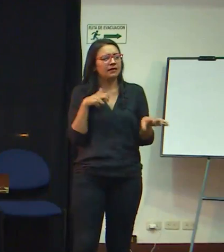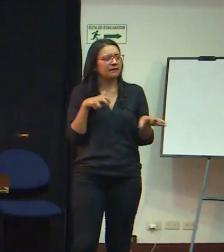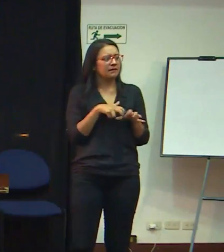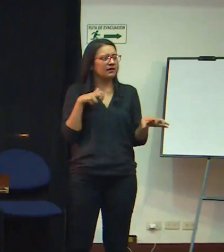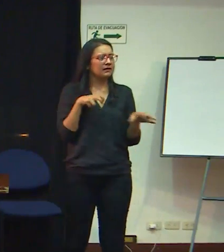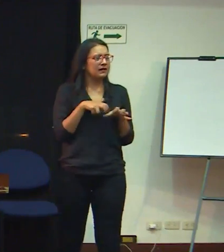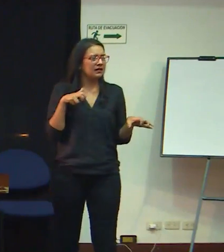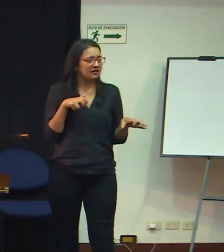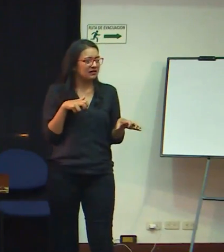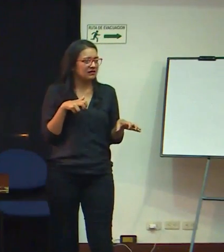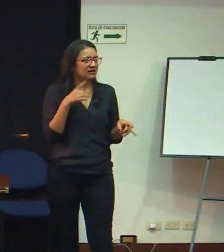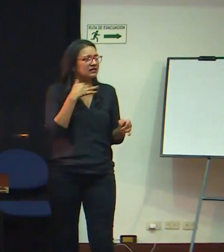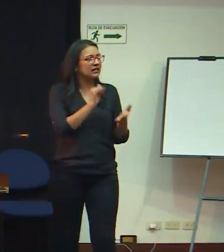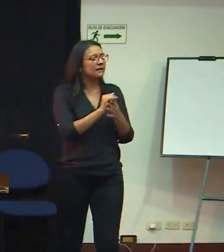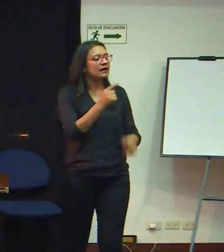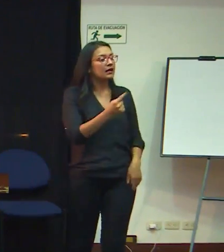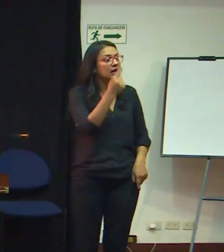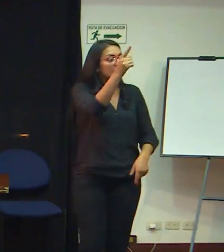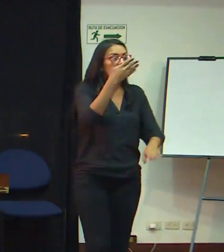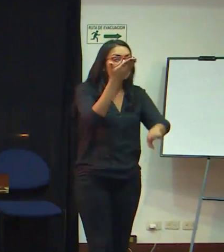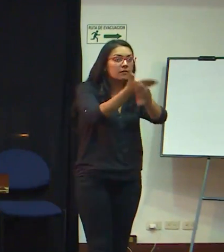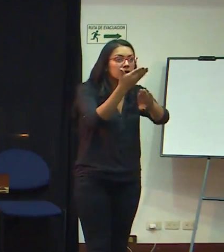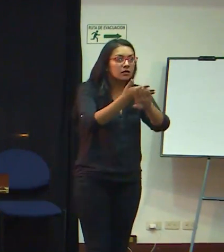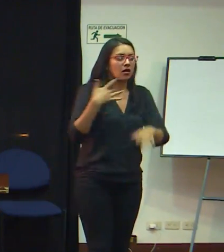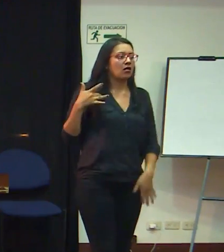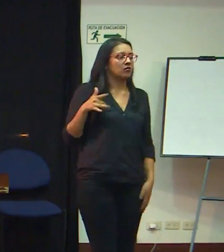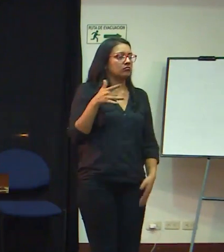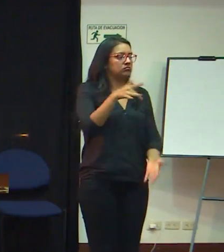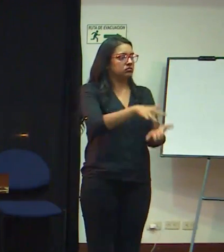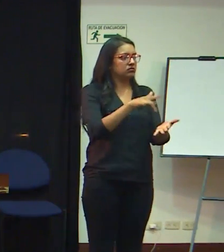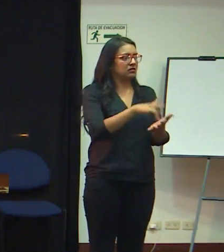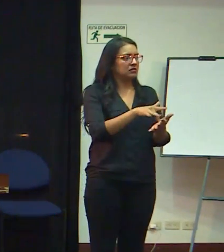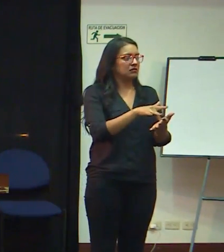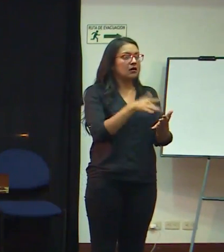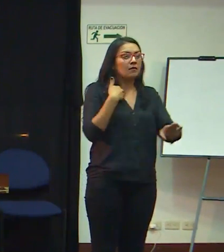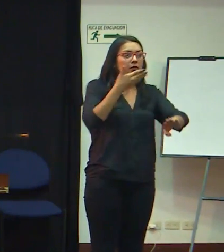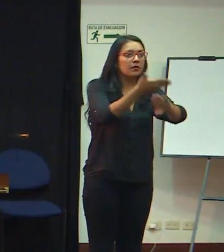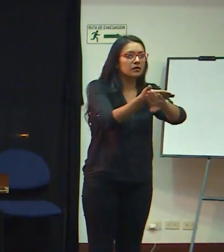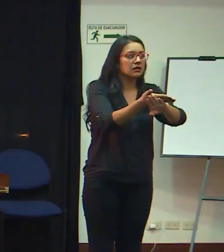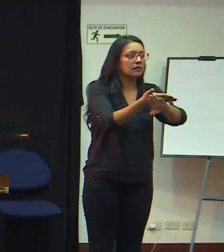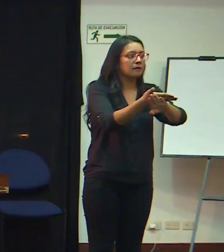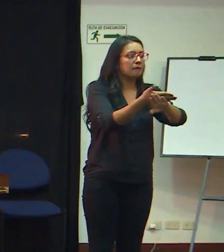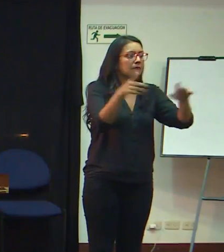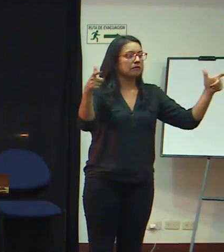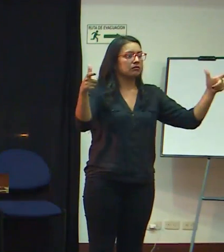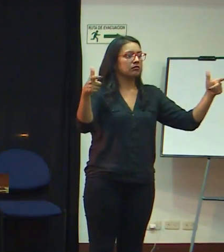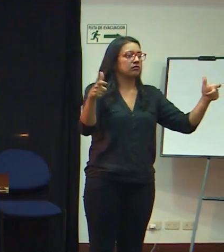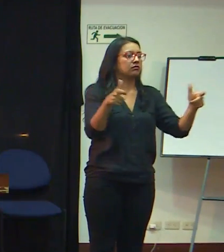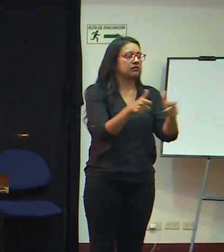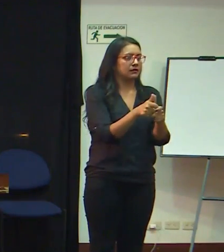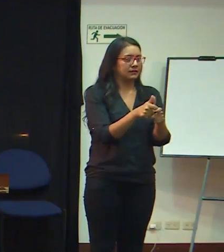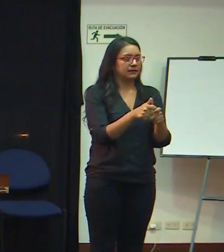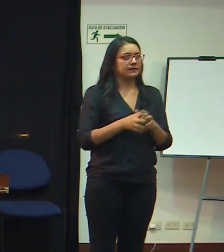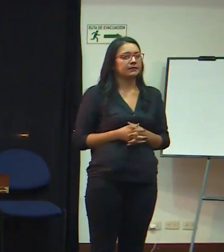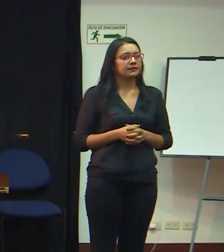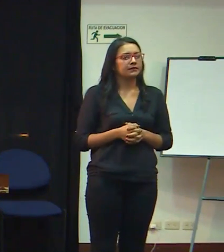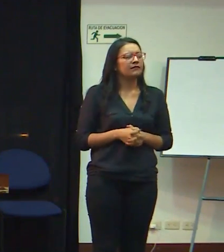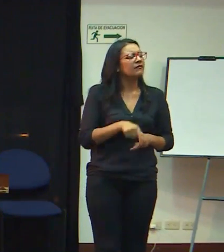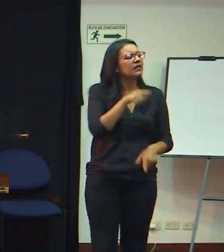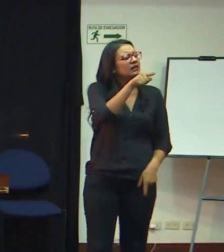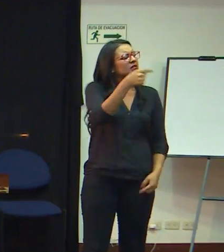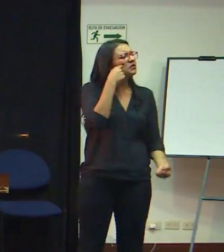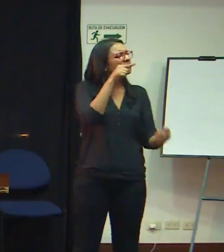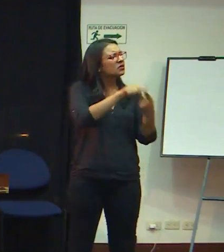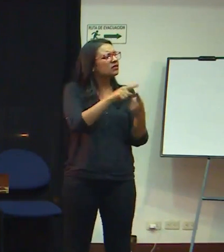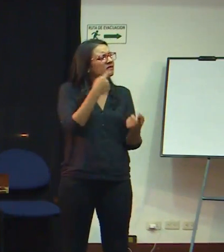en el primer espacio, que es la discusión a la hora de propuestas, hay muy poca gente. Entonces, ¿qué estamos